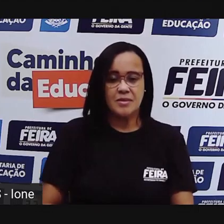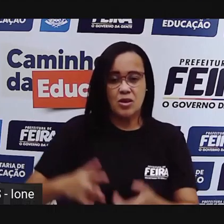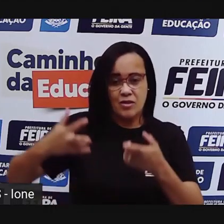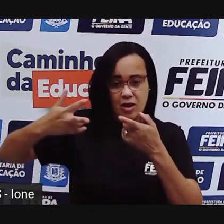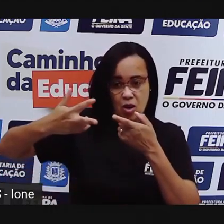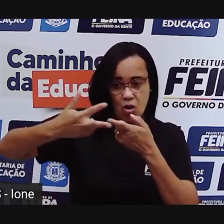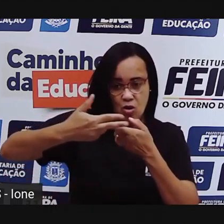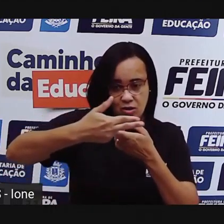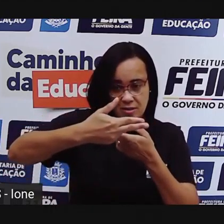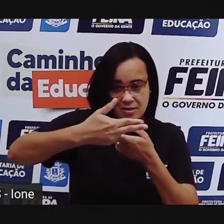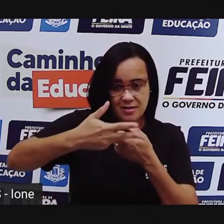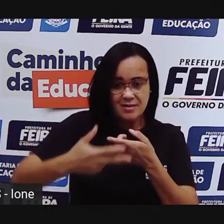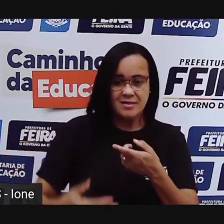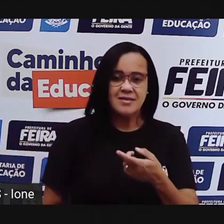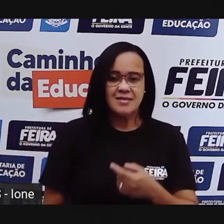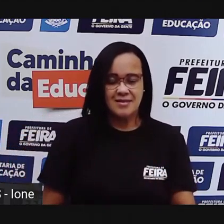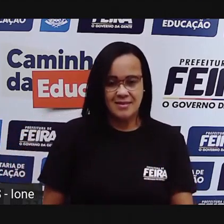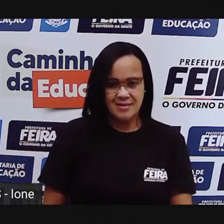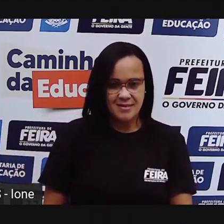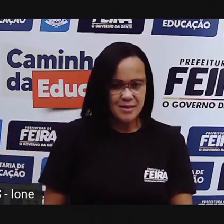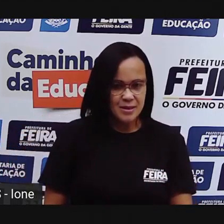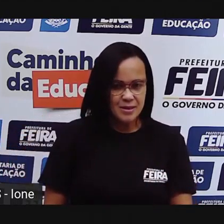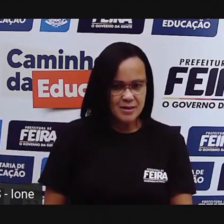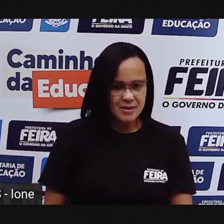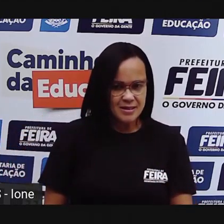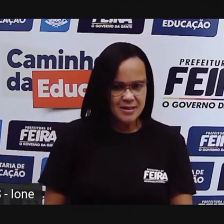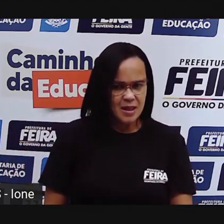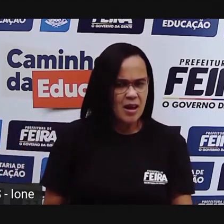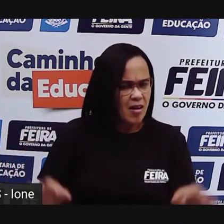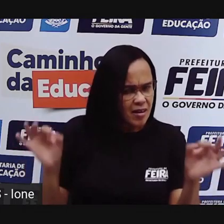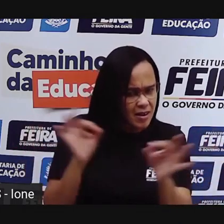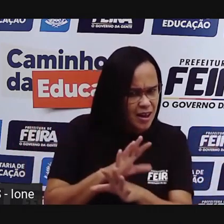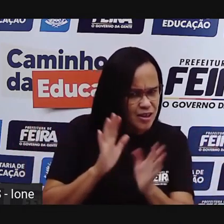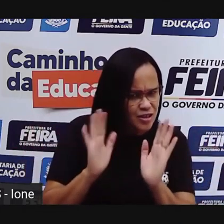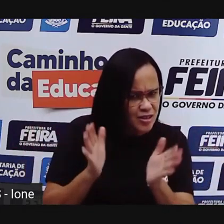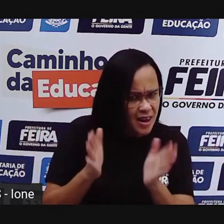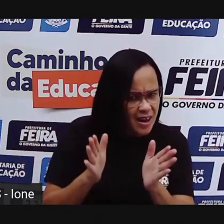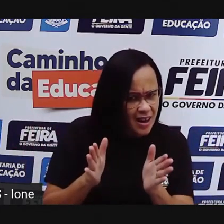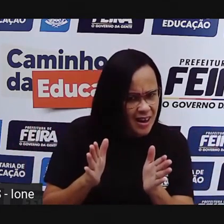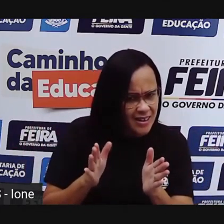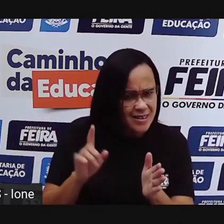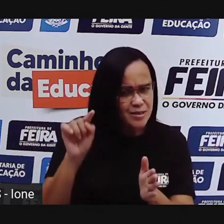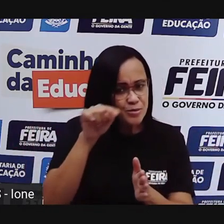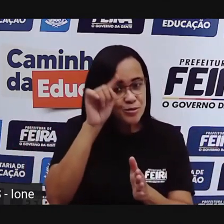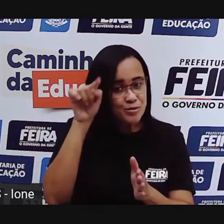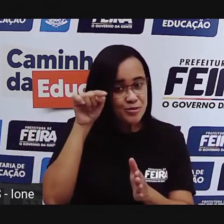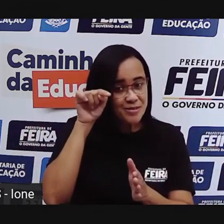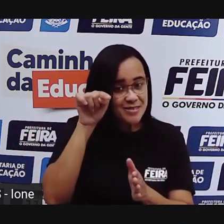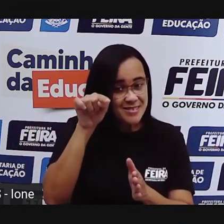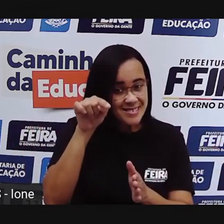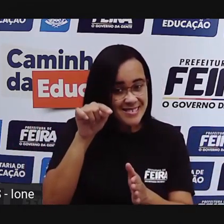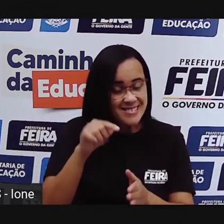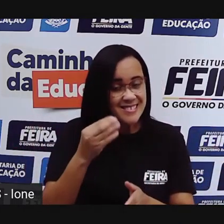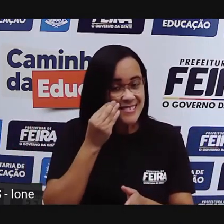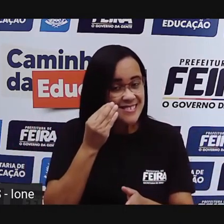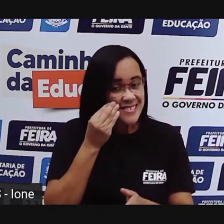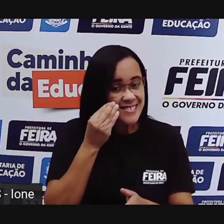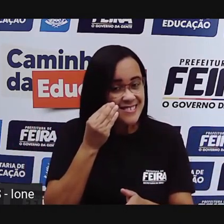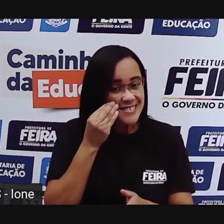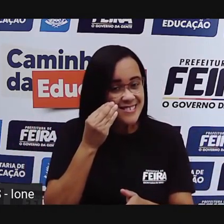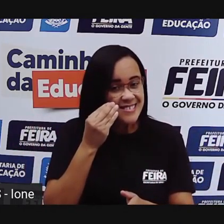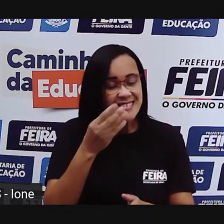Ai, será que a gente já tem um balangandã pronto? Quem quer testar? Eu